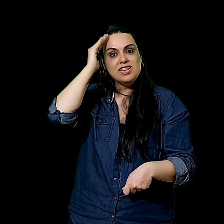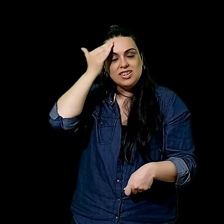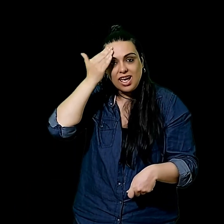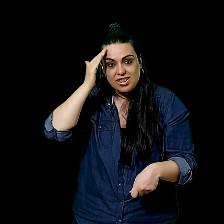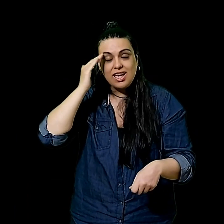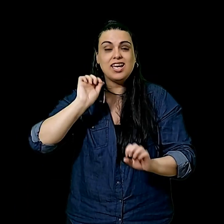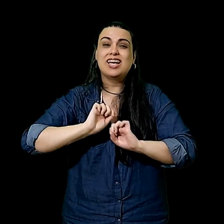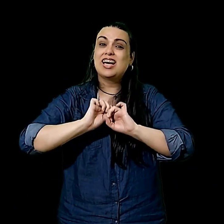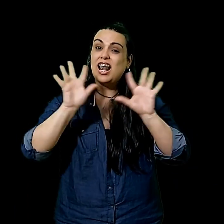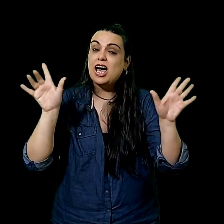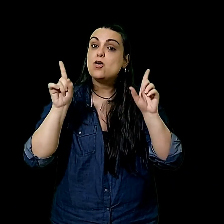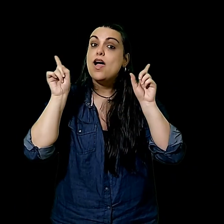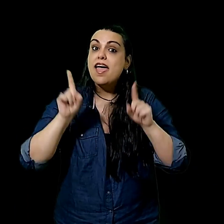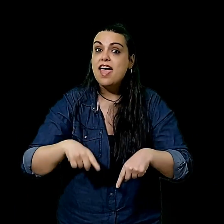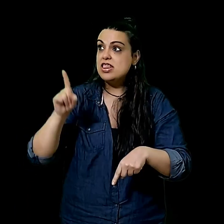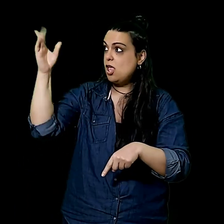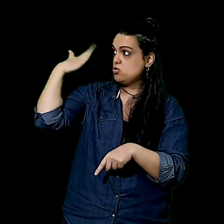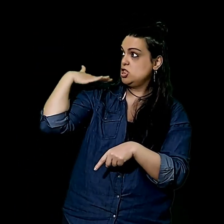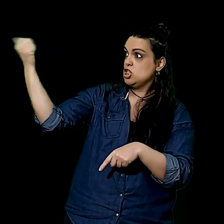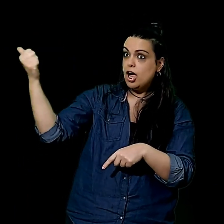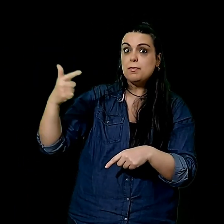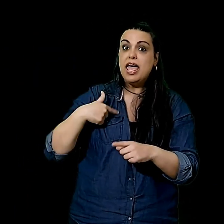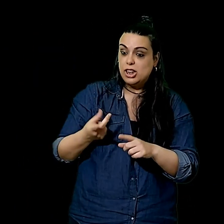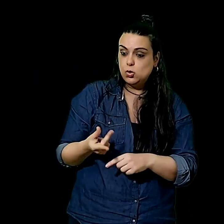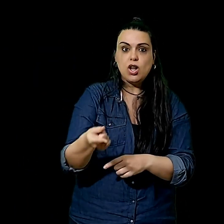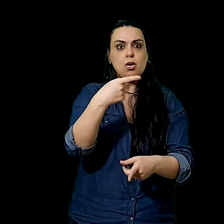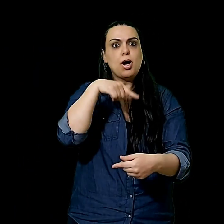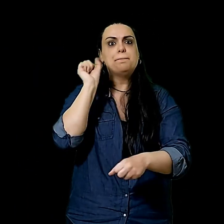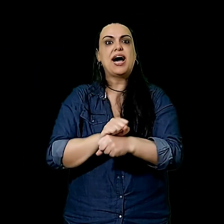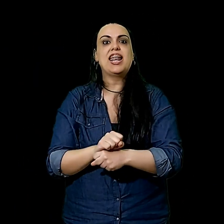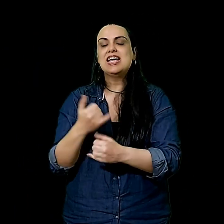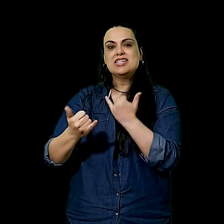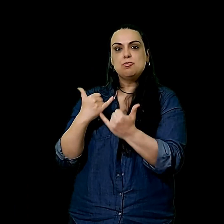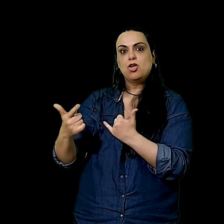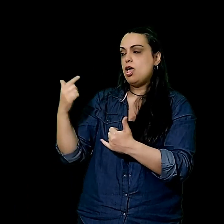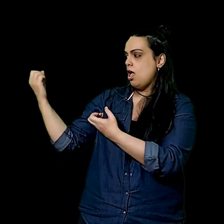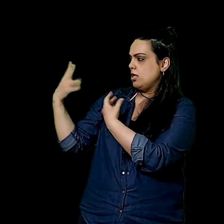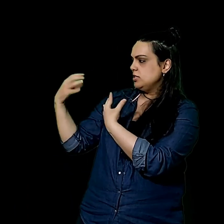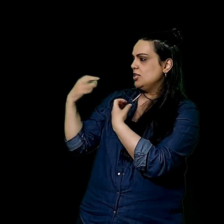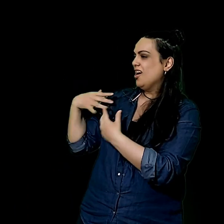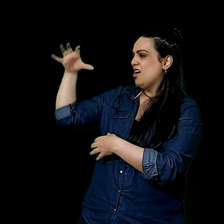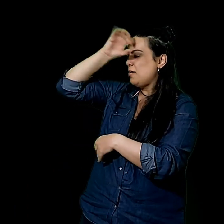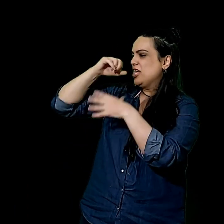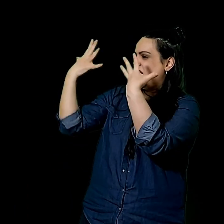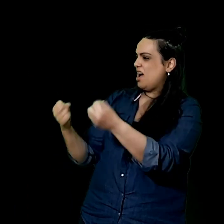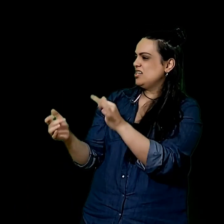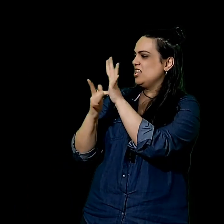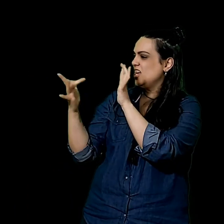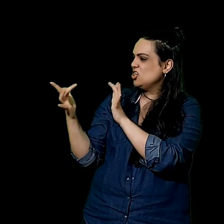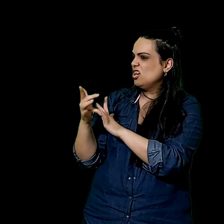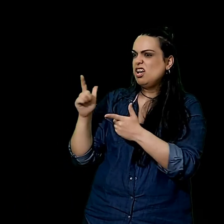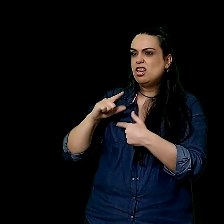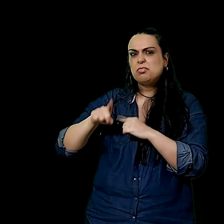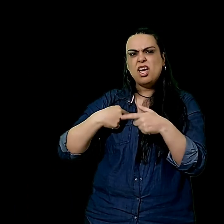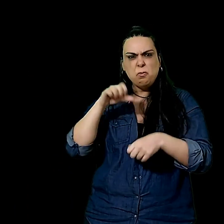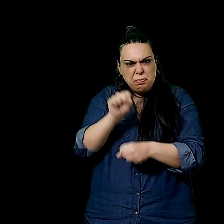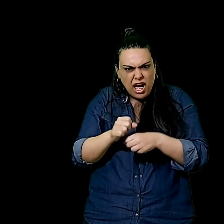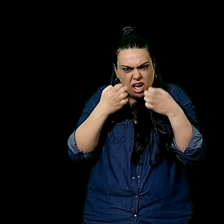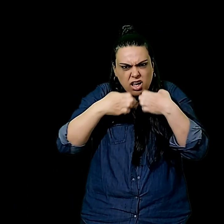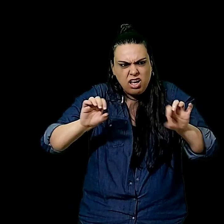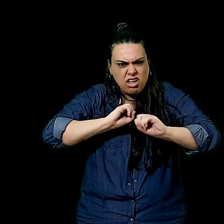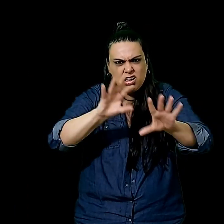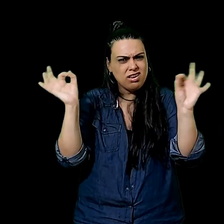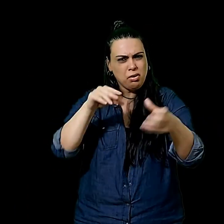que é nisso que está a durabilidade da chamada. Camille, se alguém não honrar e não entender esse processo, aí você volta lá para Apocalipse capítulo de número